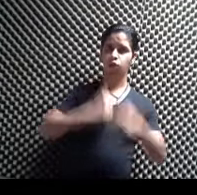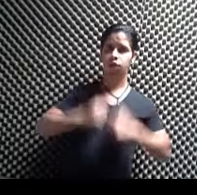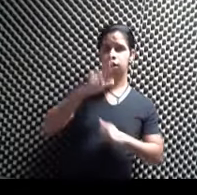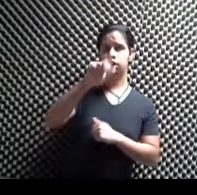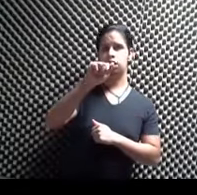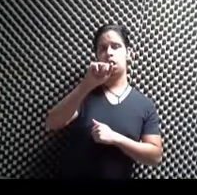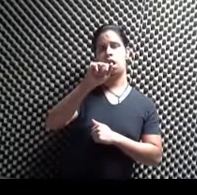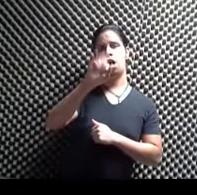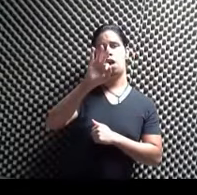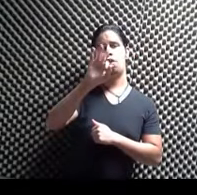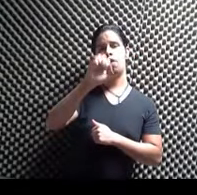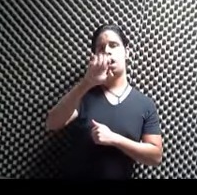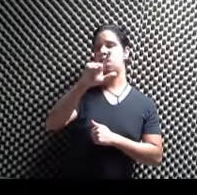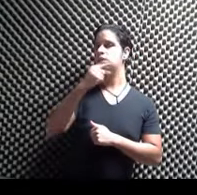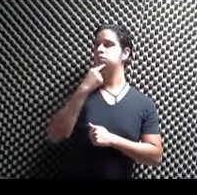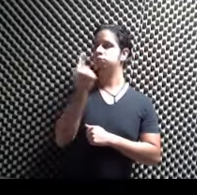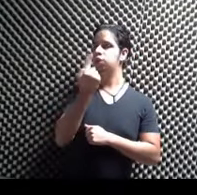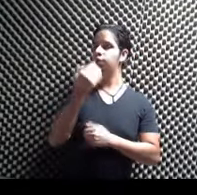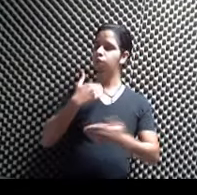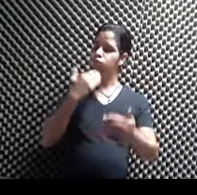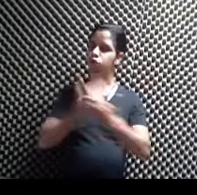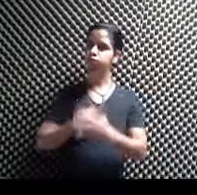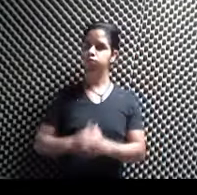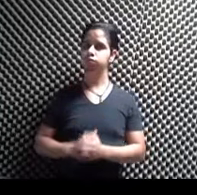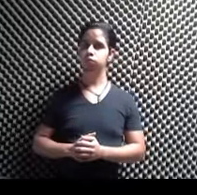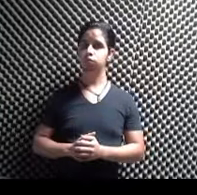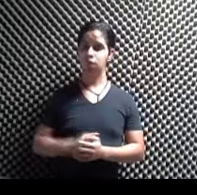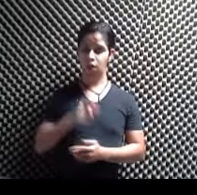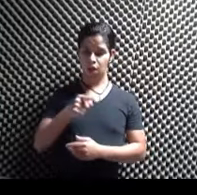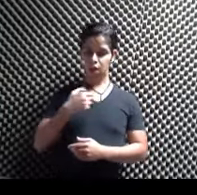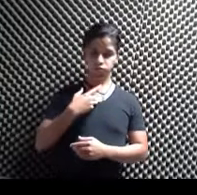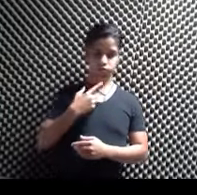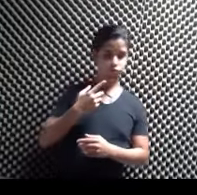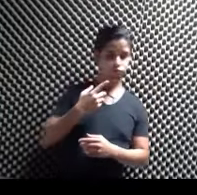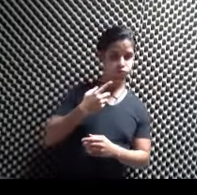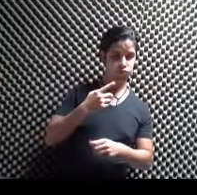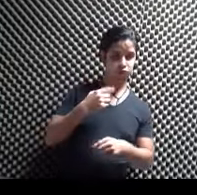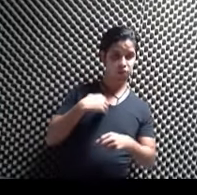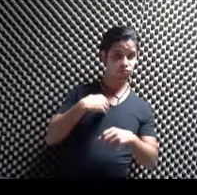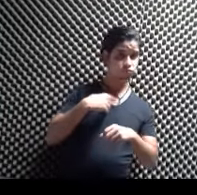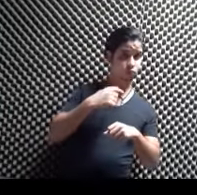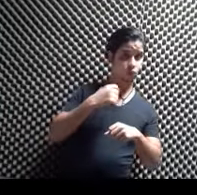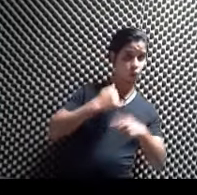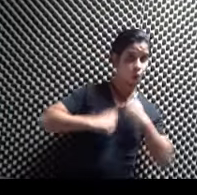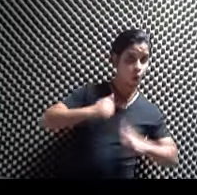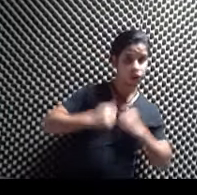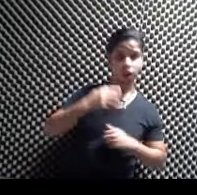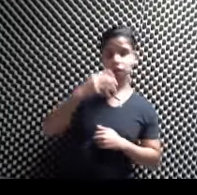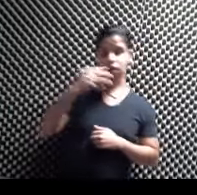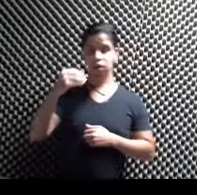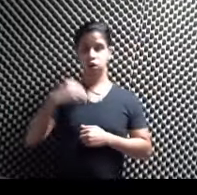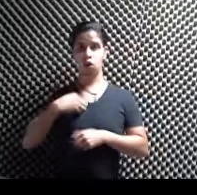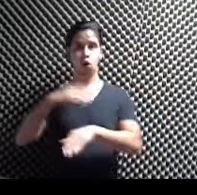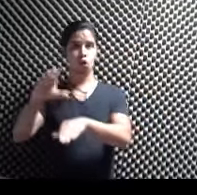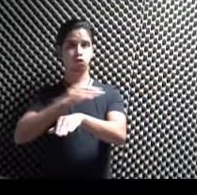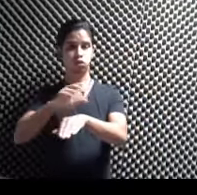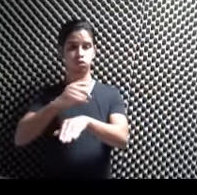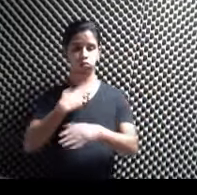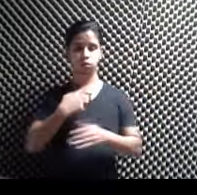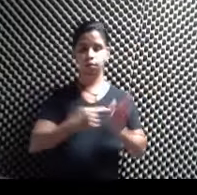Siempre ganancia. Entonces, la obra es, como te decía, una mezcla de obra y concierto. Se presentan varias escenas de la vida de Don Rafael